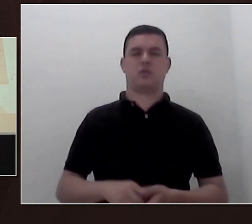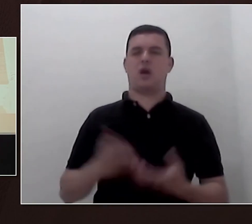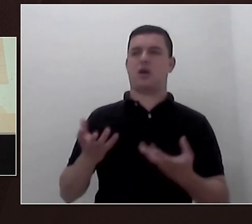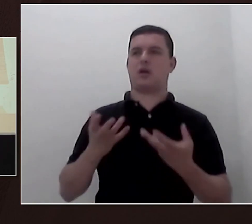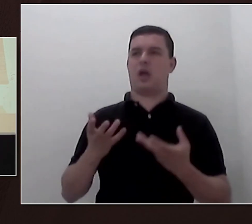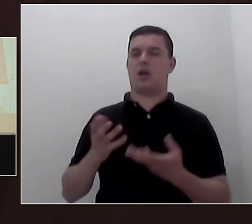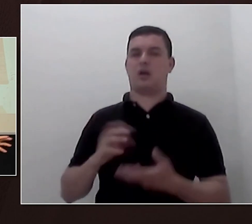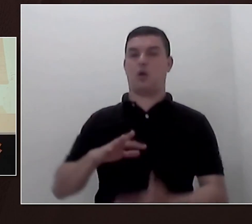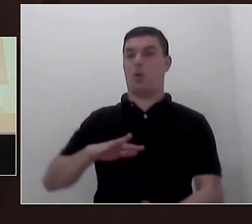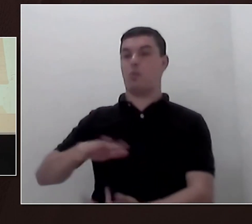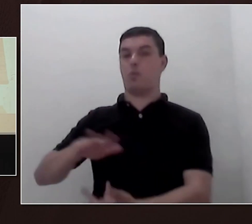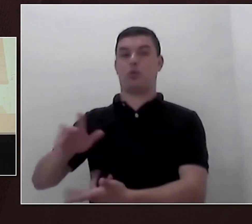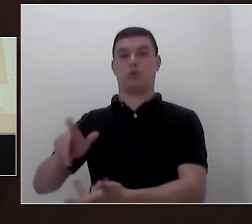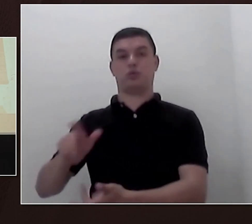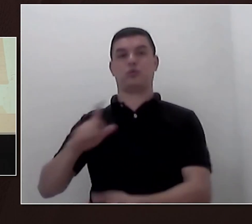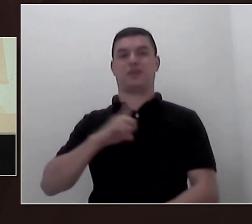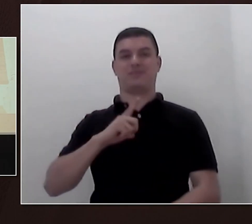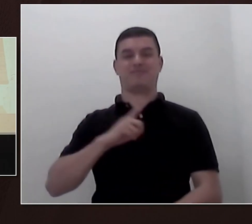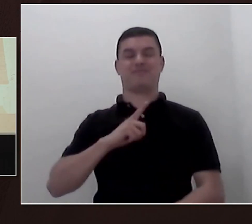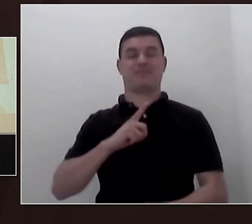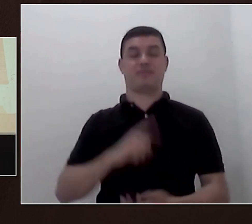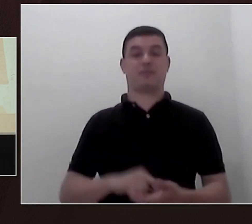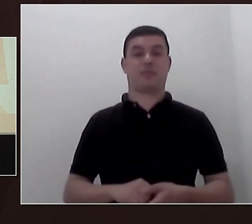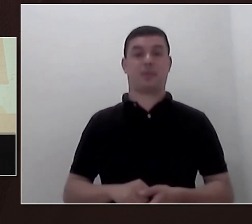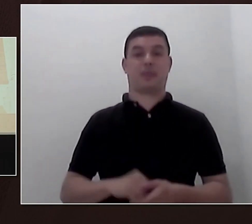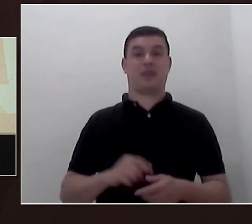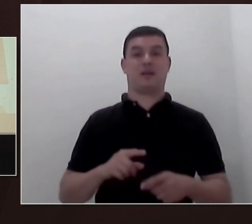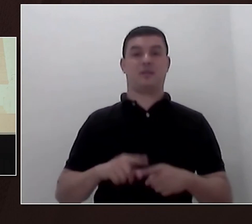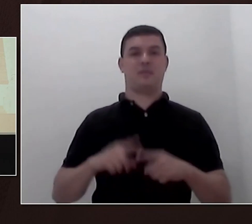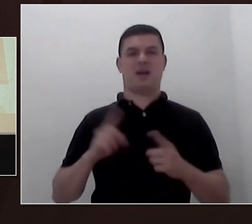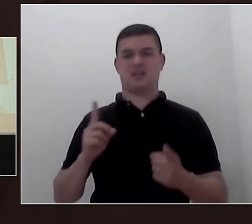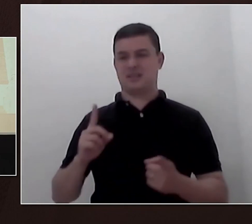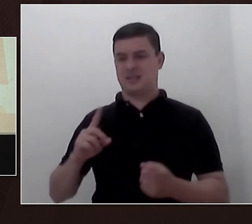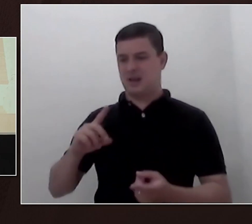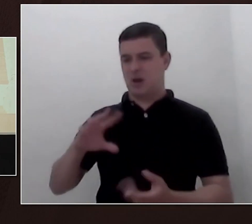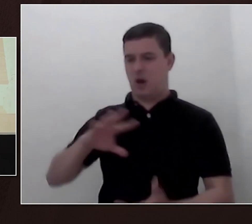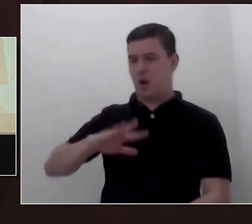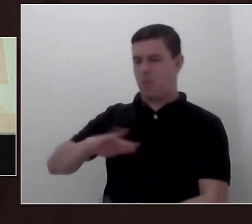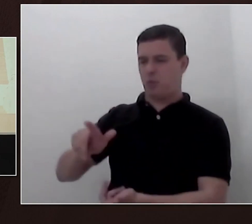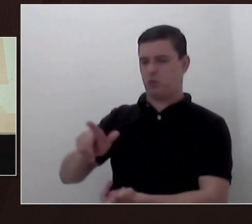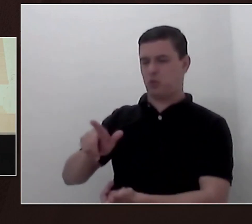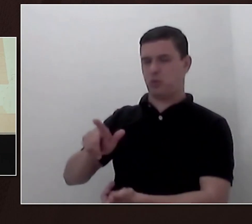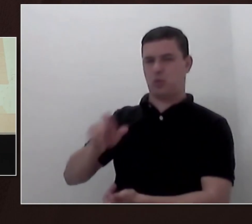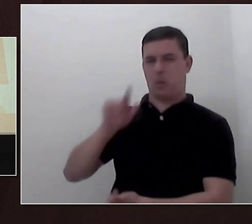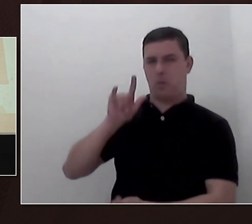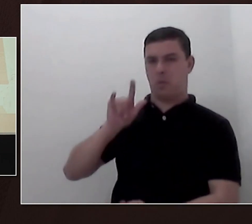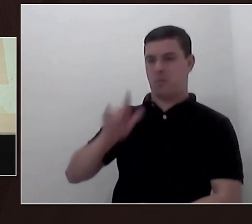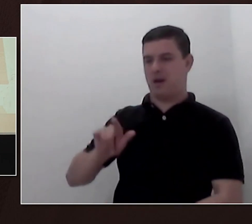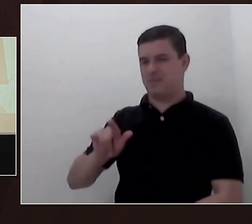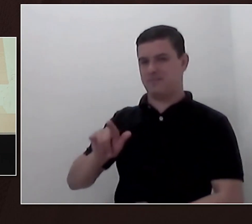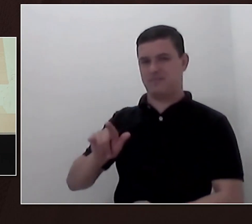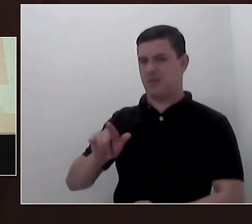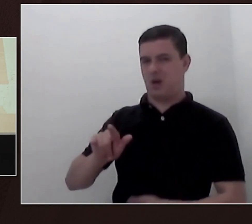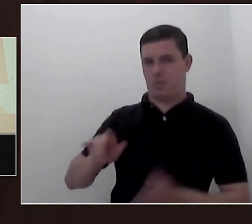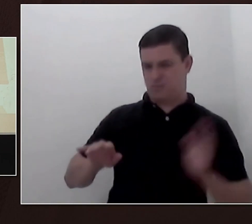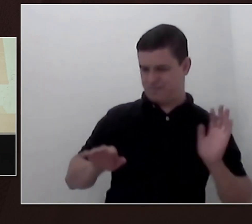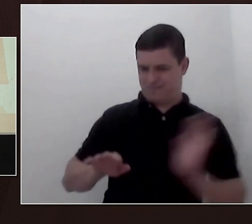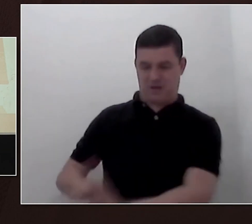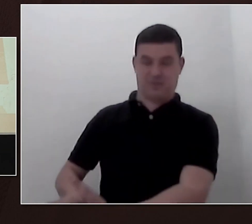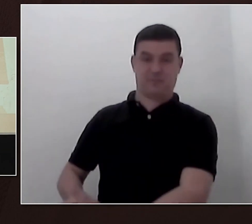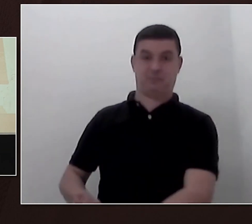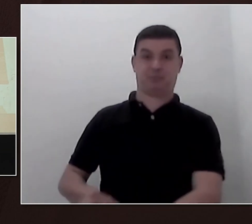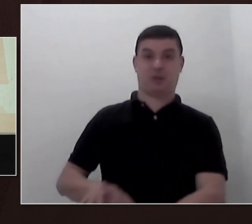isso para nos combater. Por isso, irmãos, não ame o mundo. Amém. Quem ama o mundo, o amor do Pai não